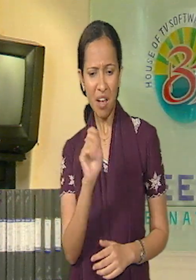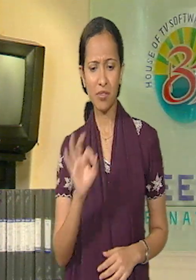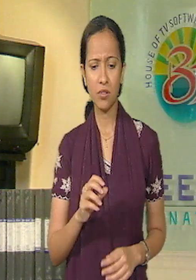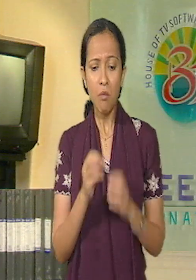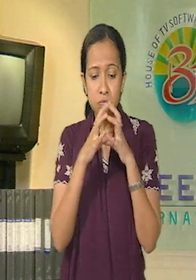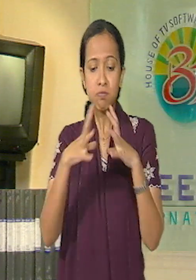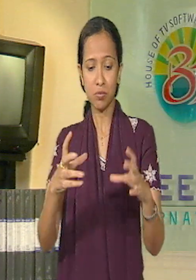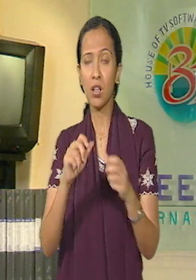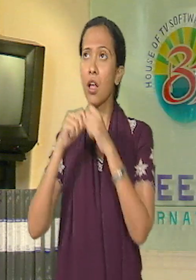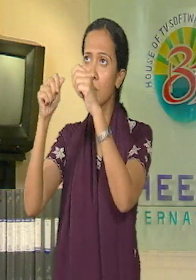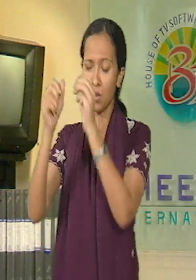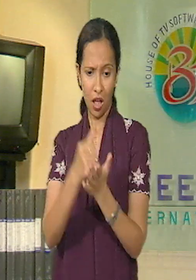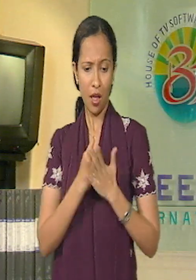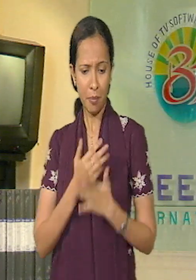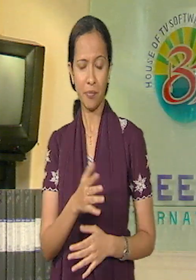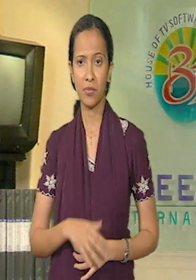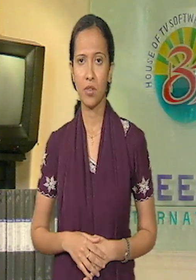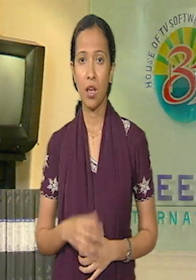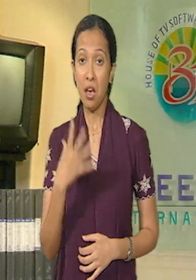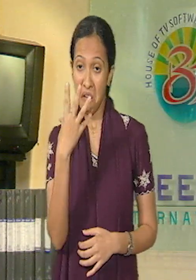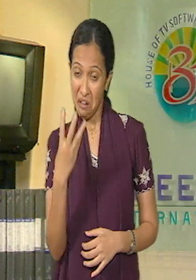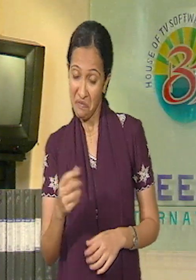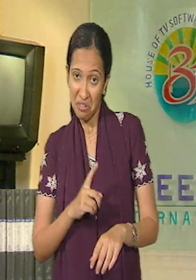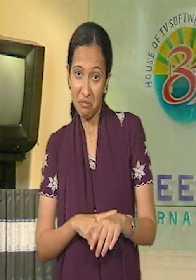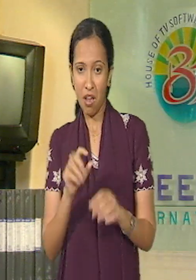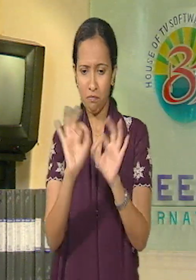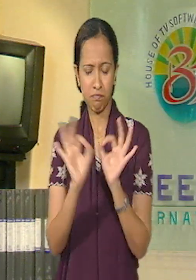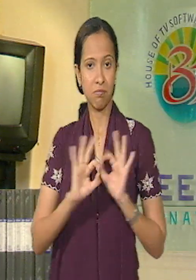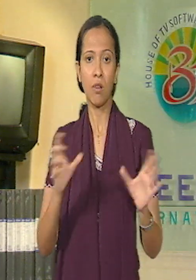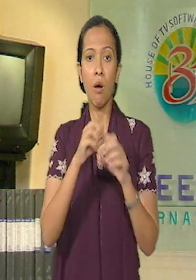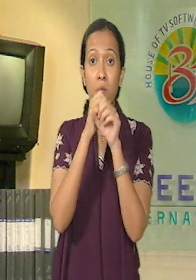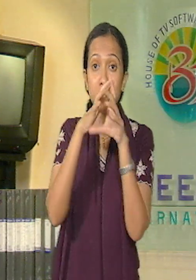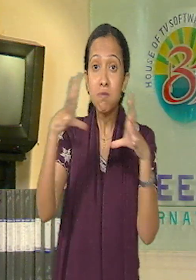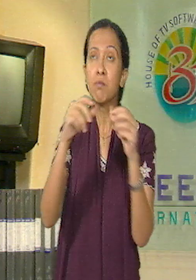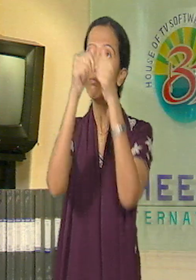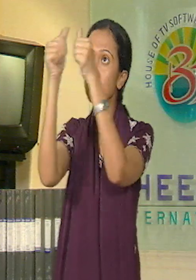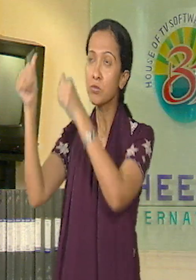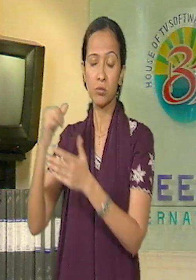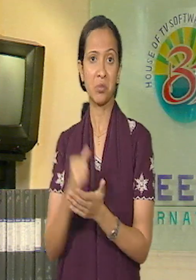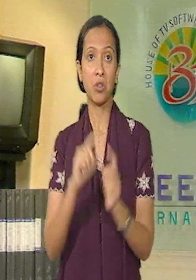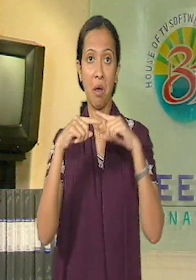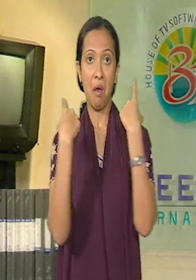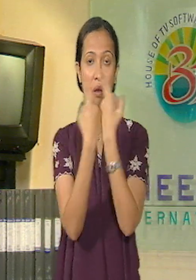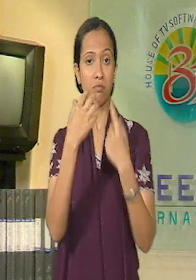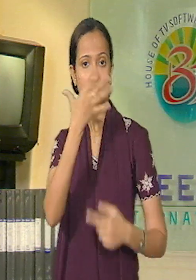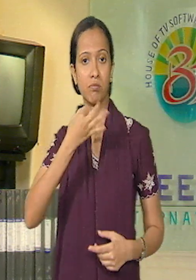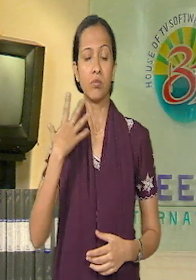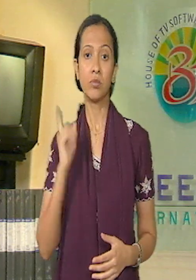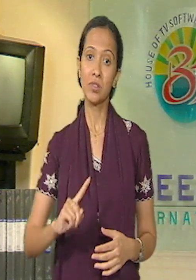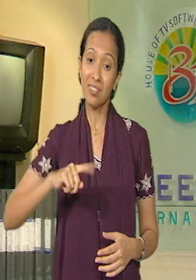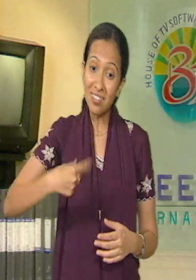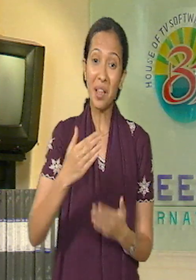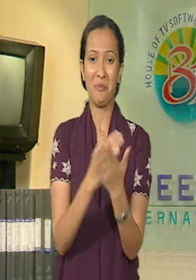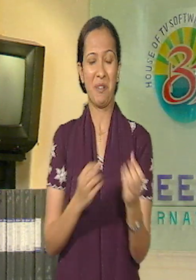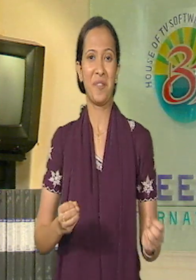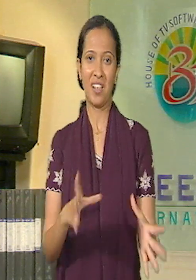चल ये गुब्बारों को लगाने में मेरी मदद कर। हमें शाम तक किसी भी हालत में इन गुब्बारों को लगाना है और इस घर को सजाना है, तभी हमारा शो